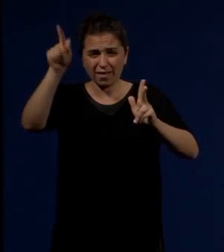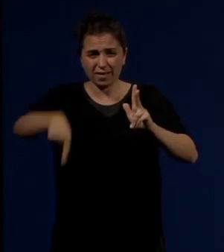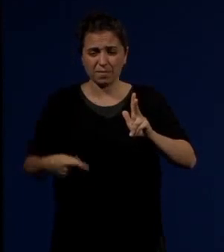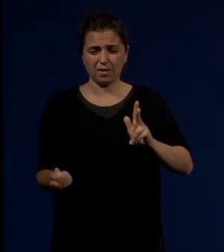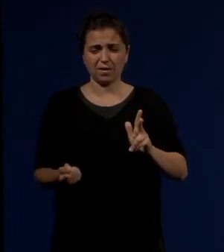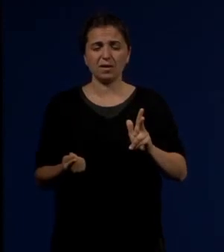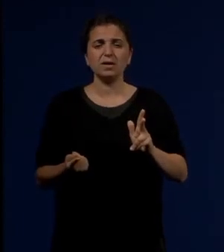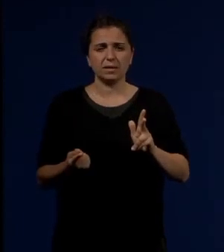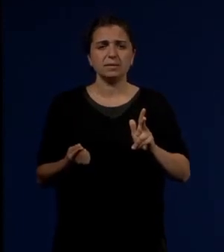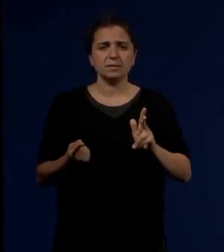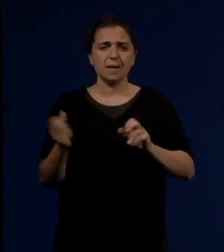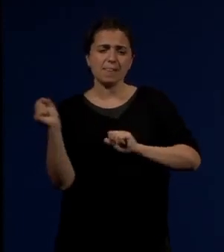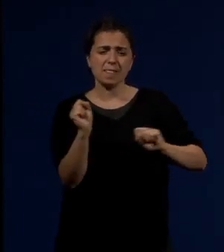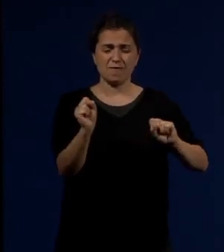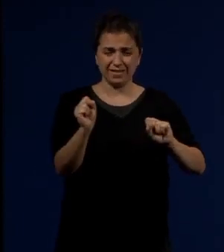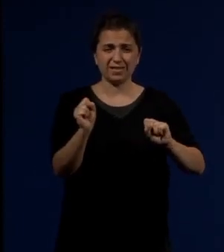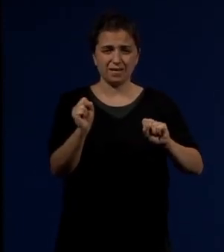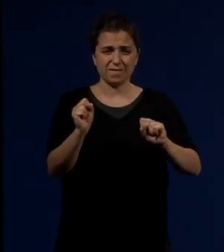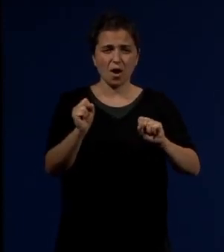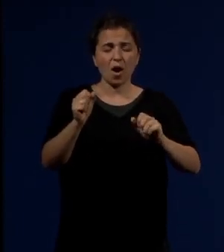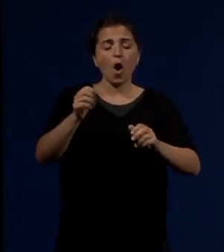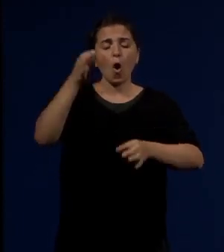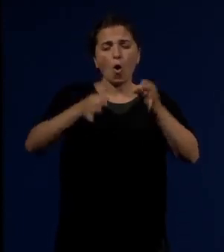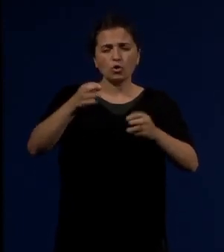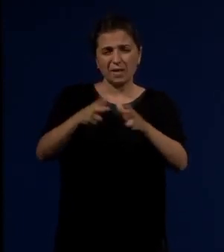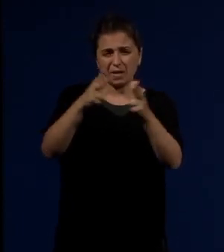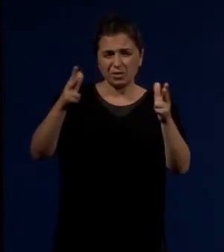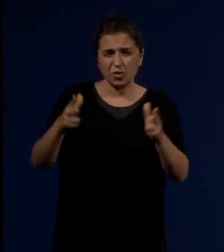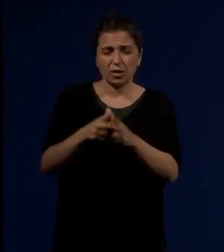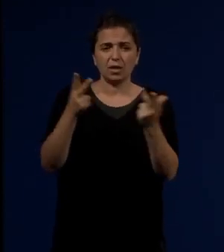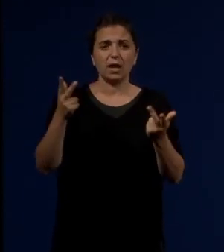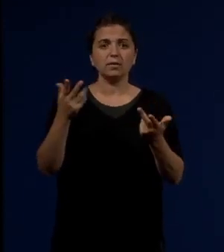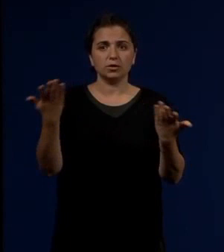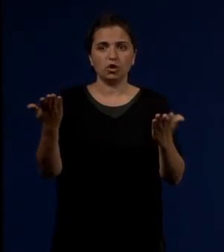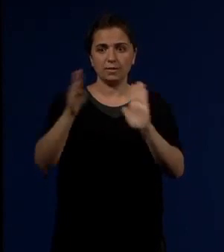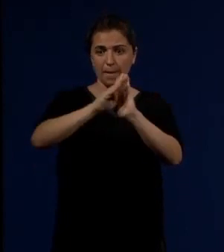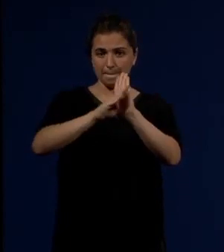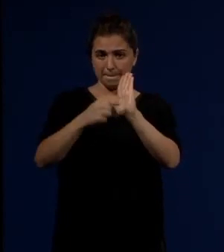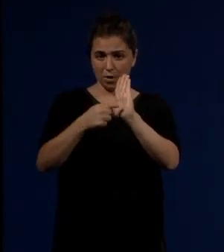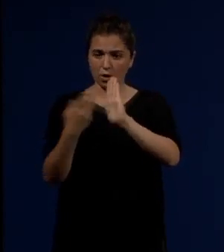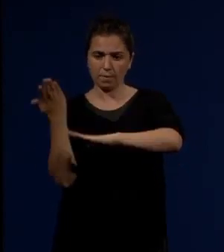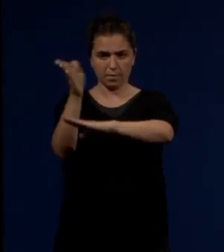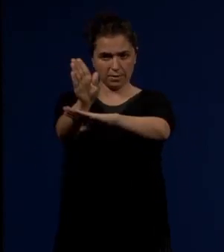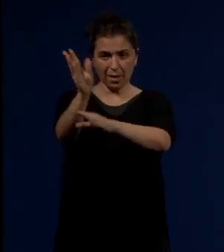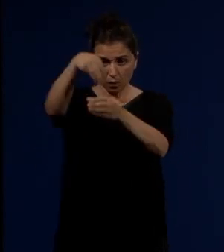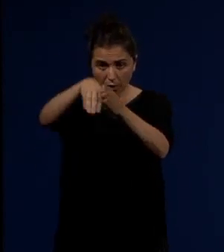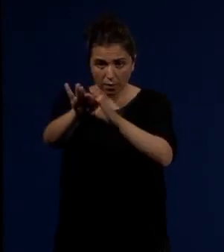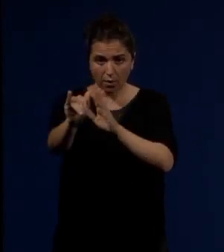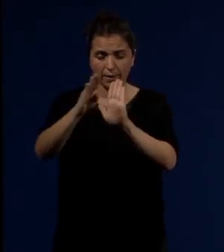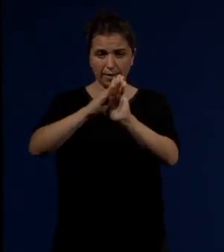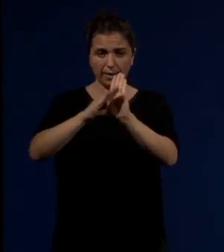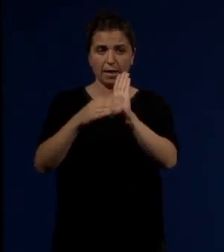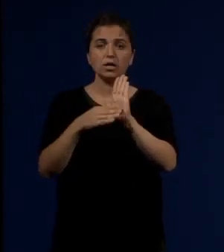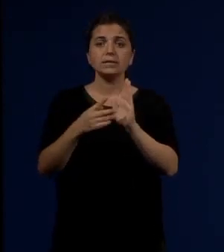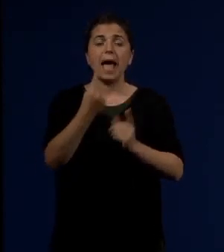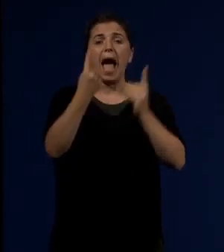clara de defensa, xustiza social e democracia que plasmamos en cada unha das ofertas programáticas que vos vimos a presentar hoxe aquí. Algúnas delas